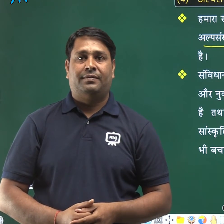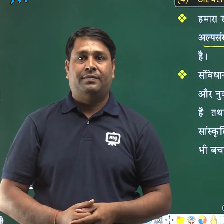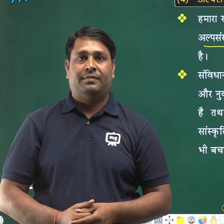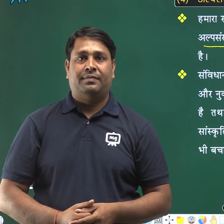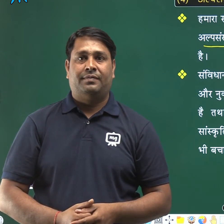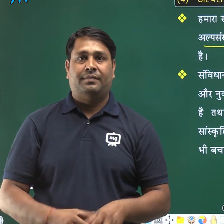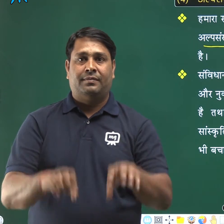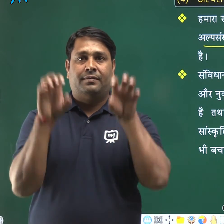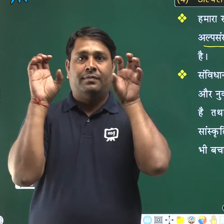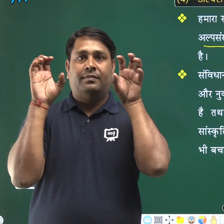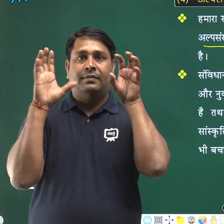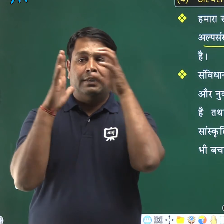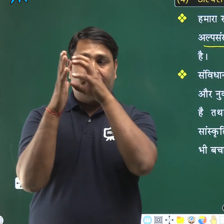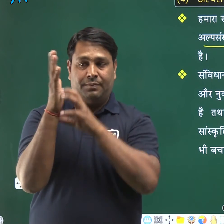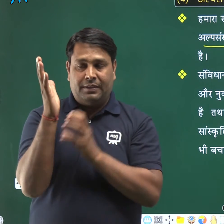संविधान के